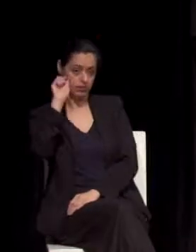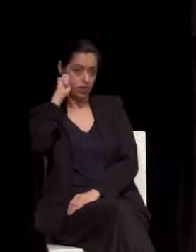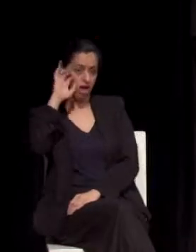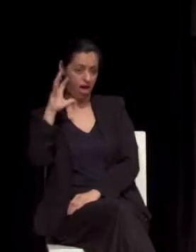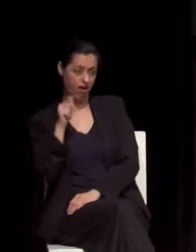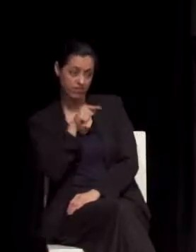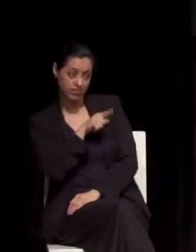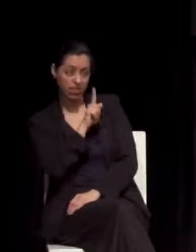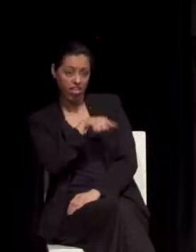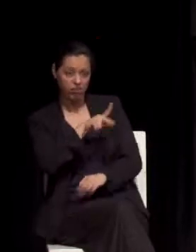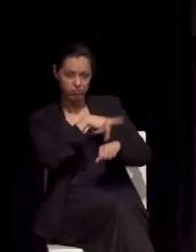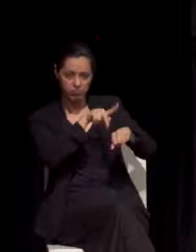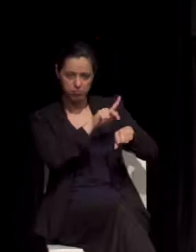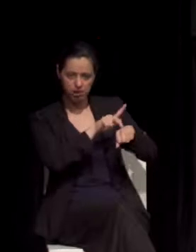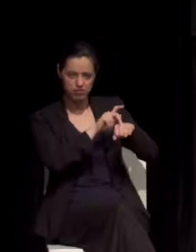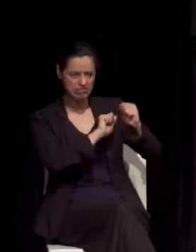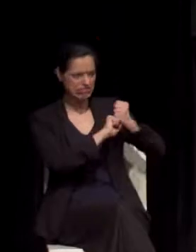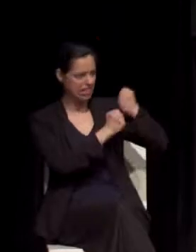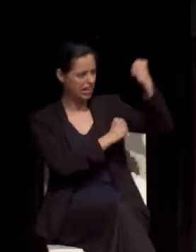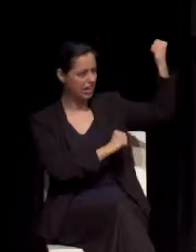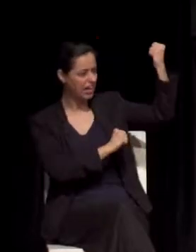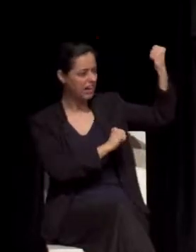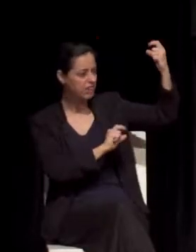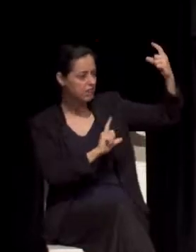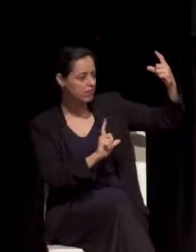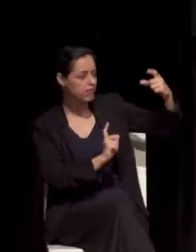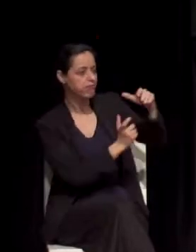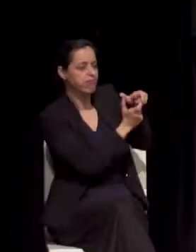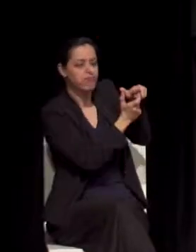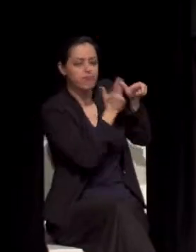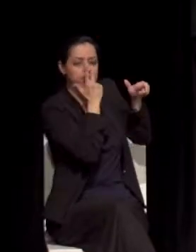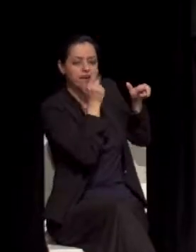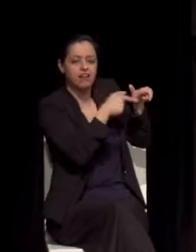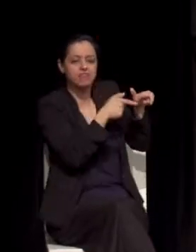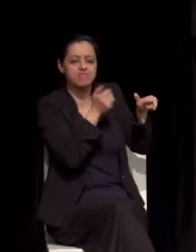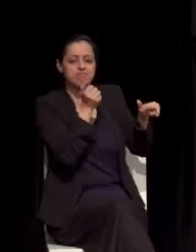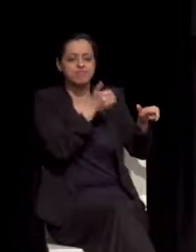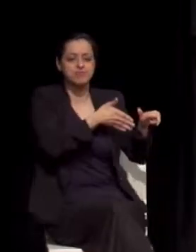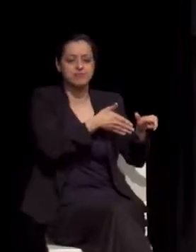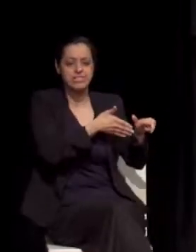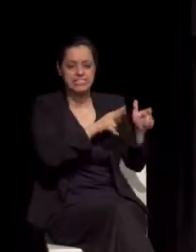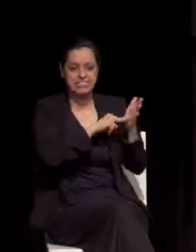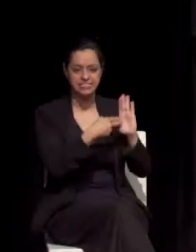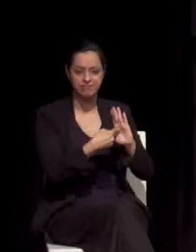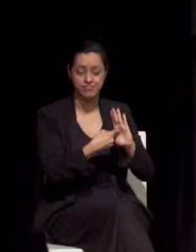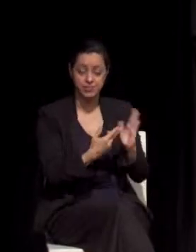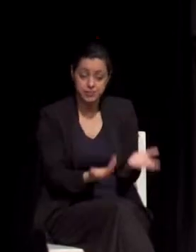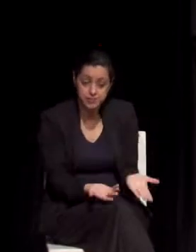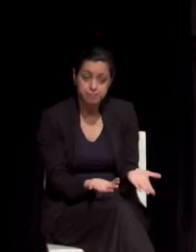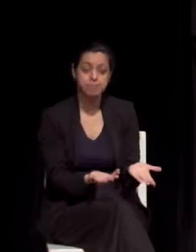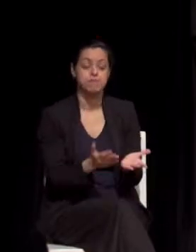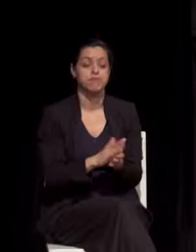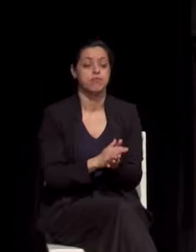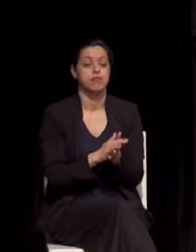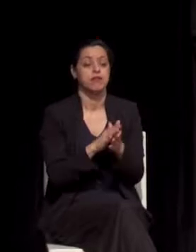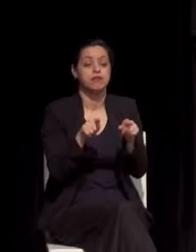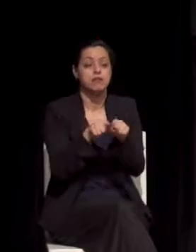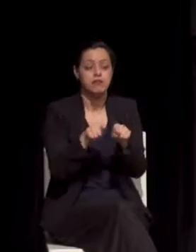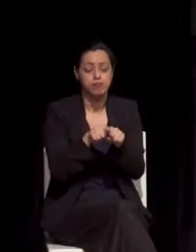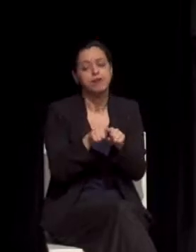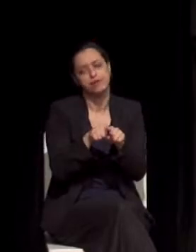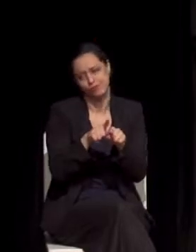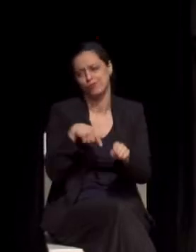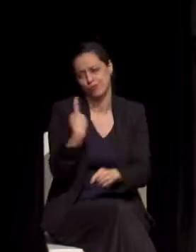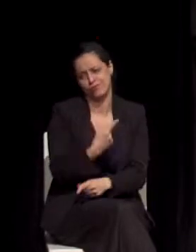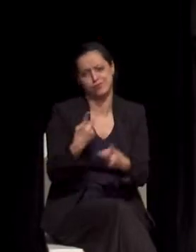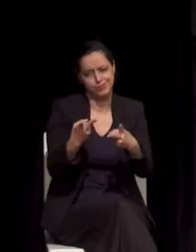país. É muito, muito atual. Nós nos deparamos com isso